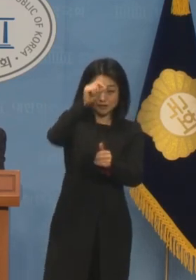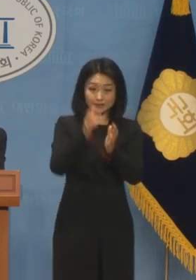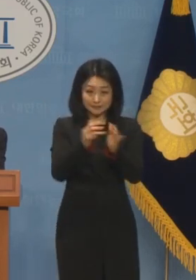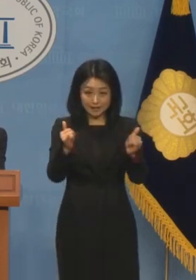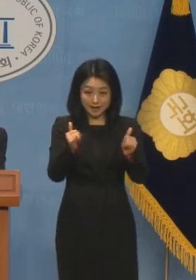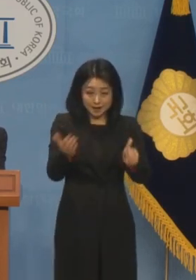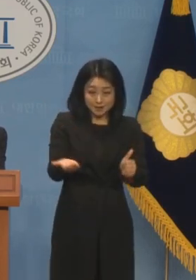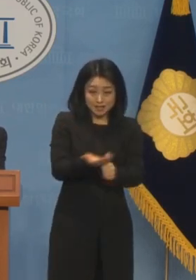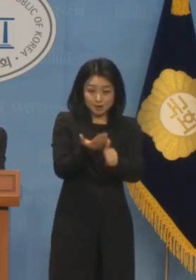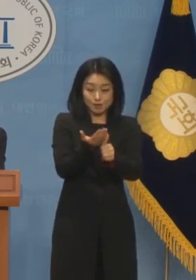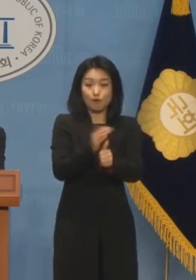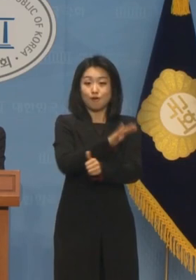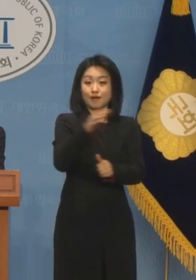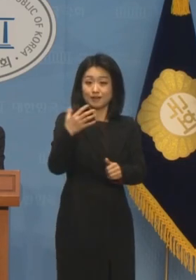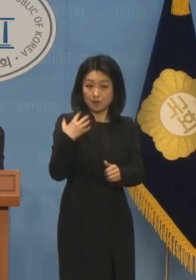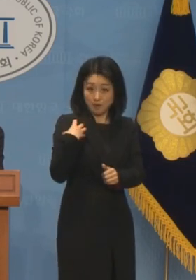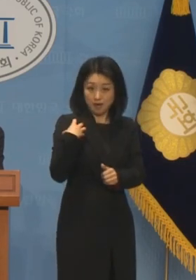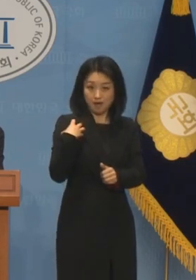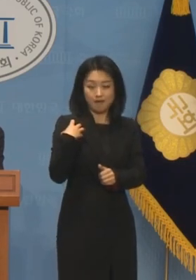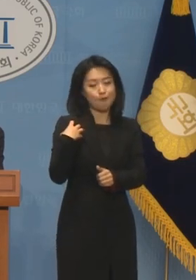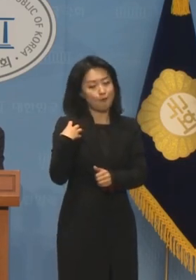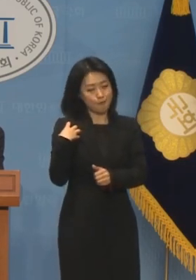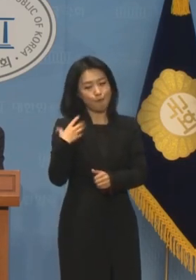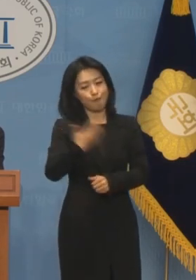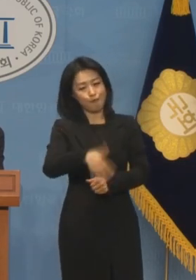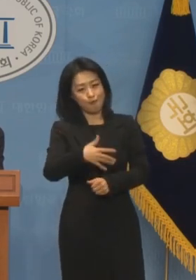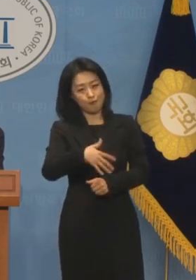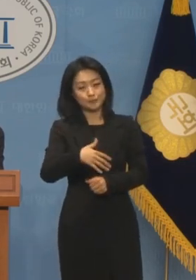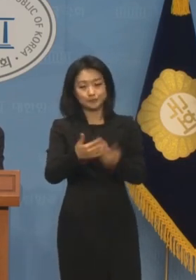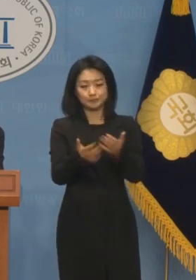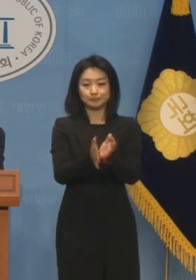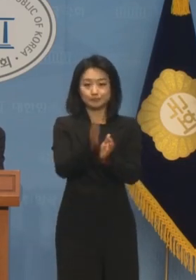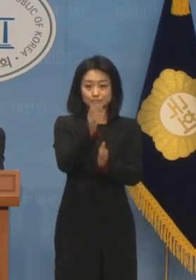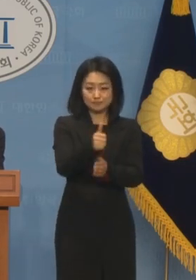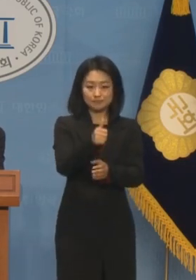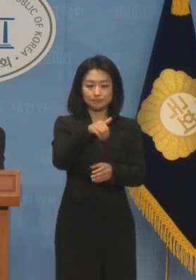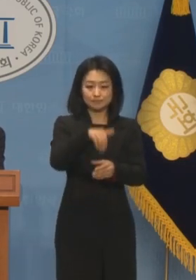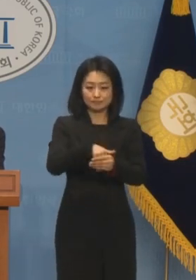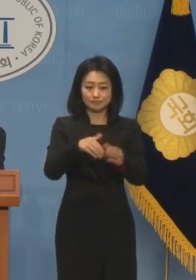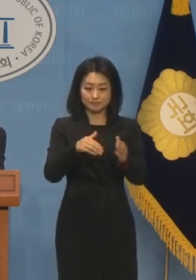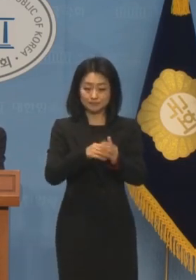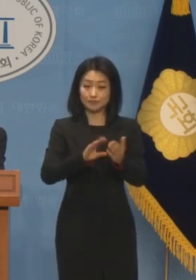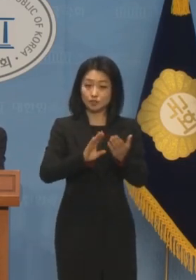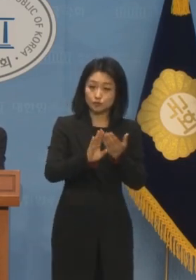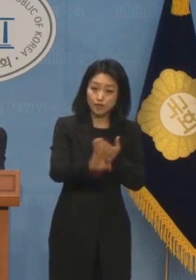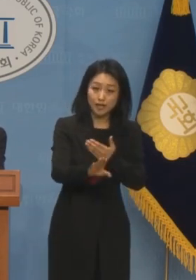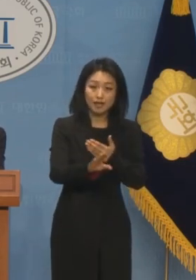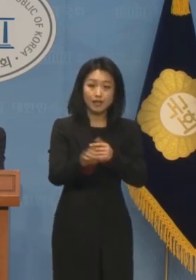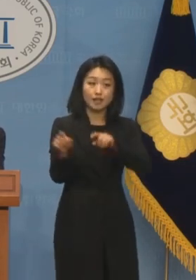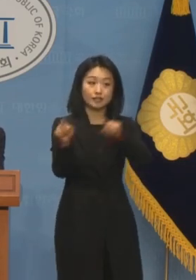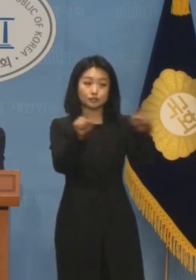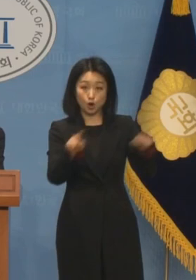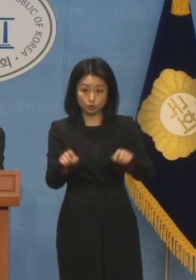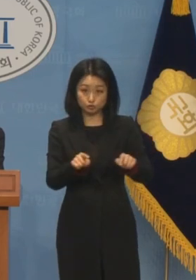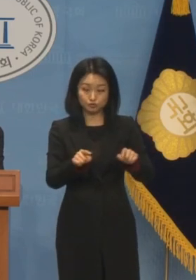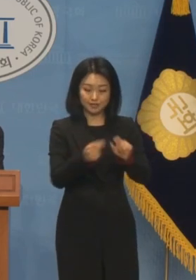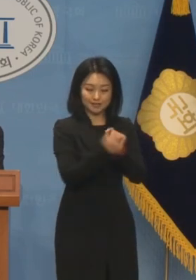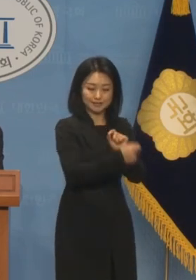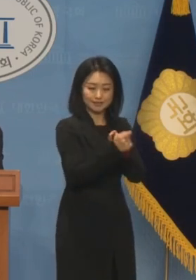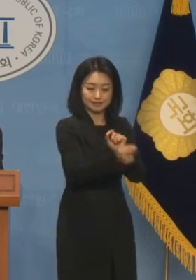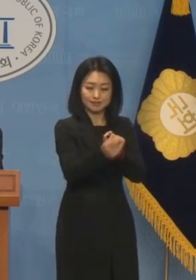있습니다. 또한 전당대회를 마친 뒤 곧바로 전국 정당을 구축하기